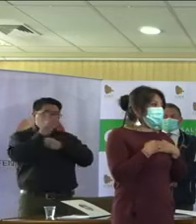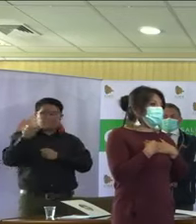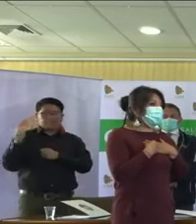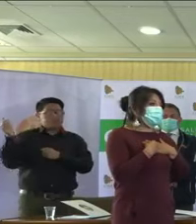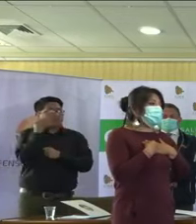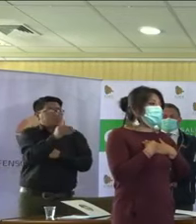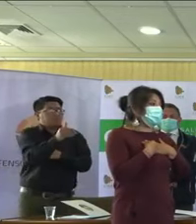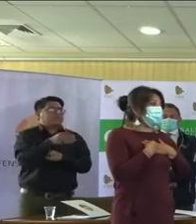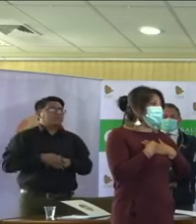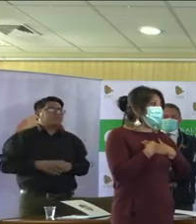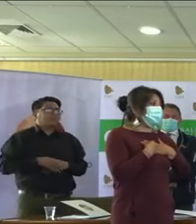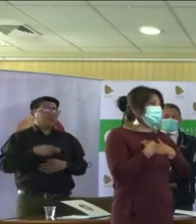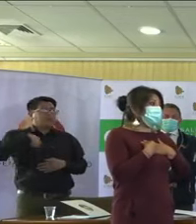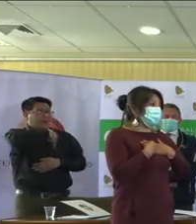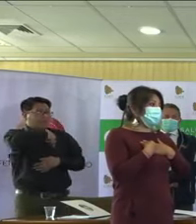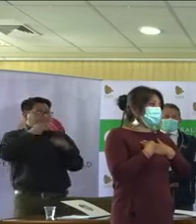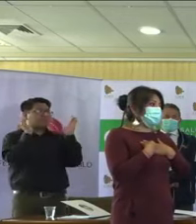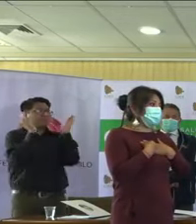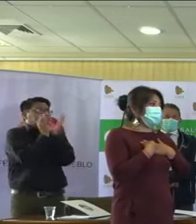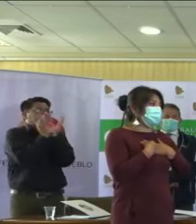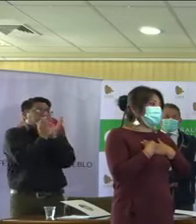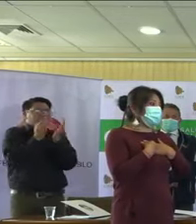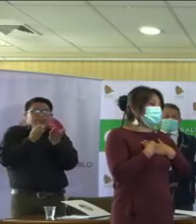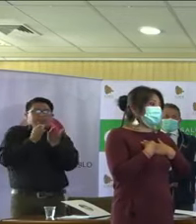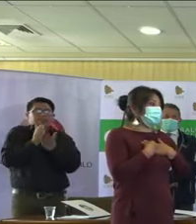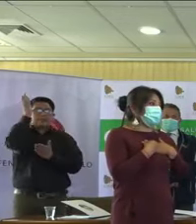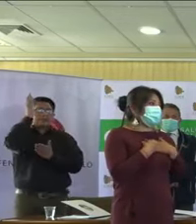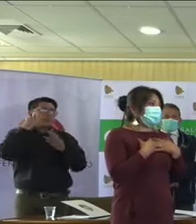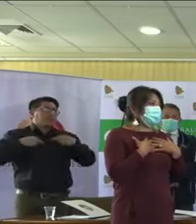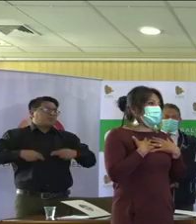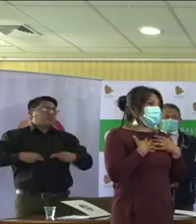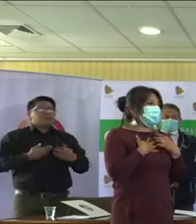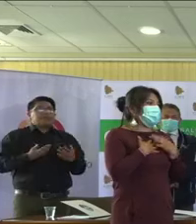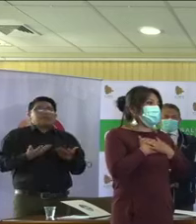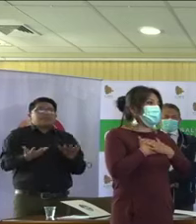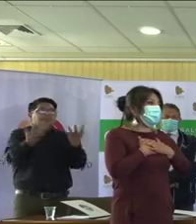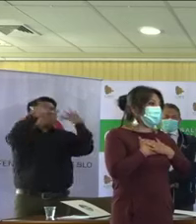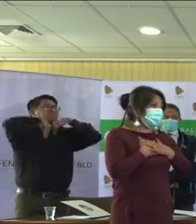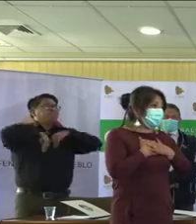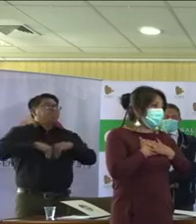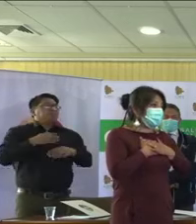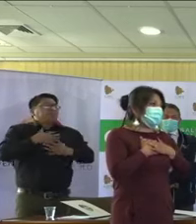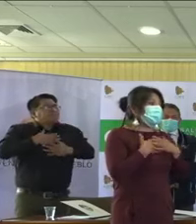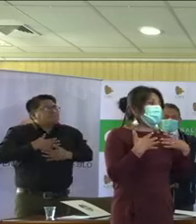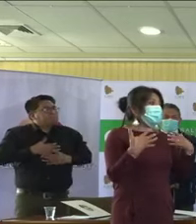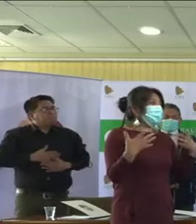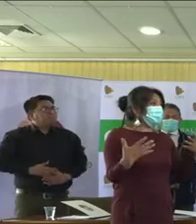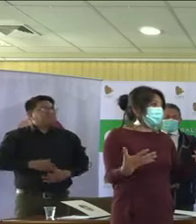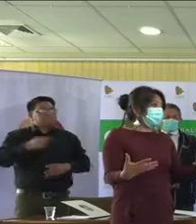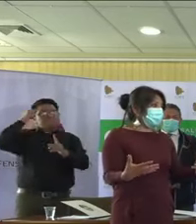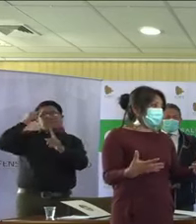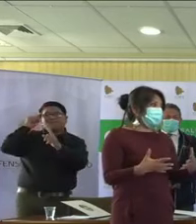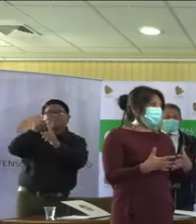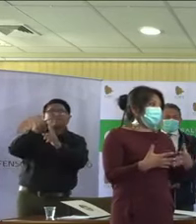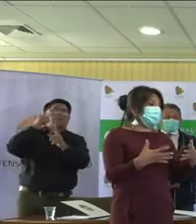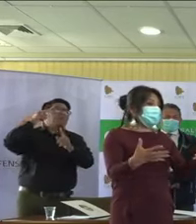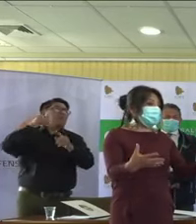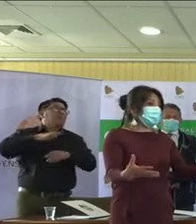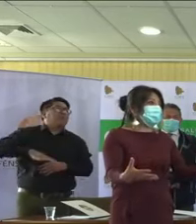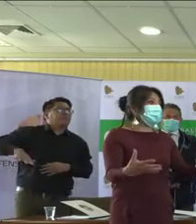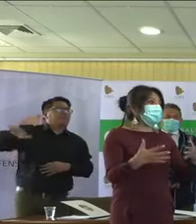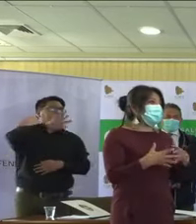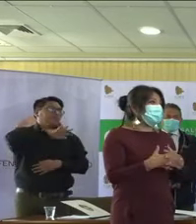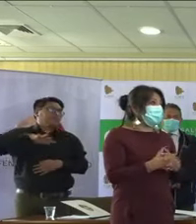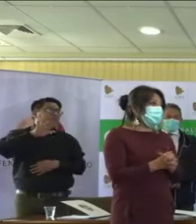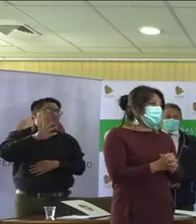lo que a nosotros como defensoras y defensores de derechos nos llena, que es el hacer bien para nuestro pueblo, para las